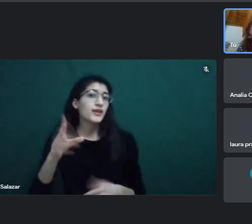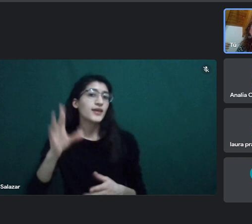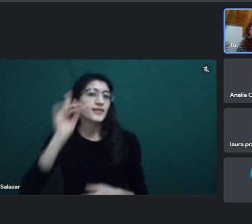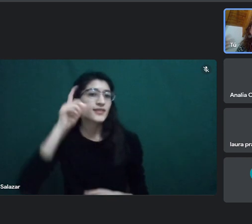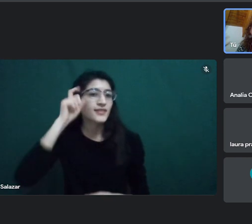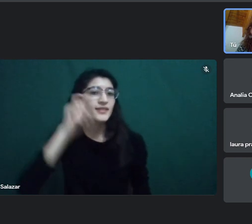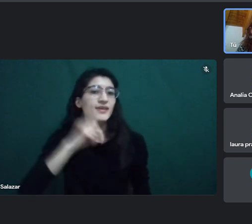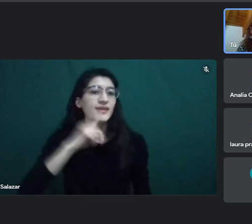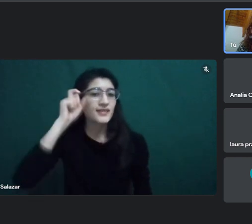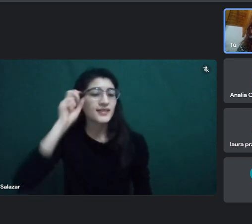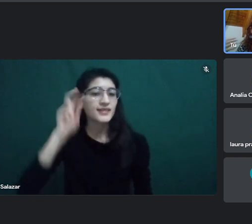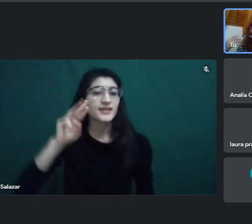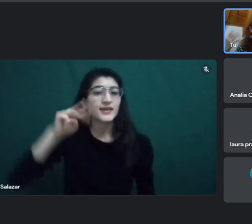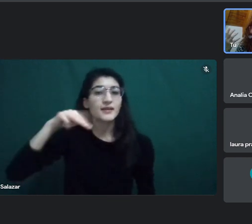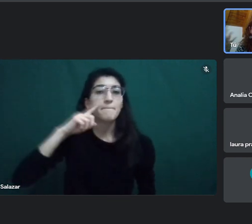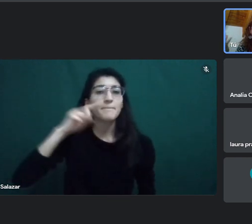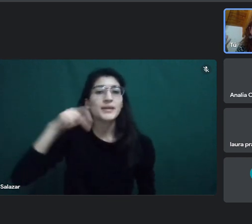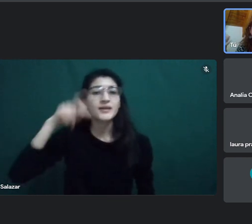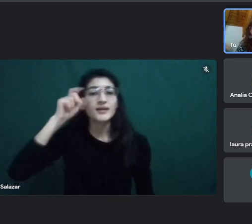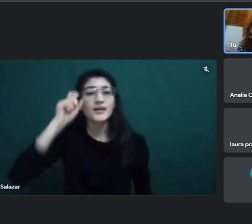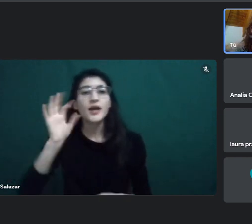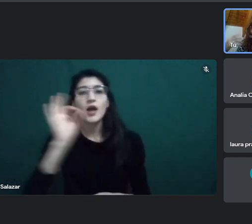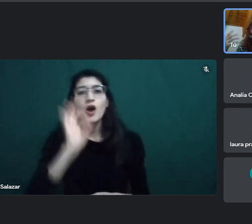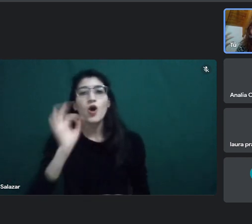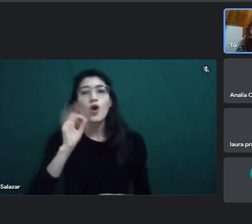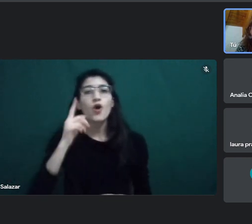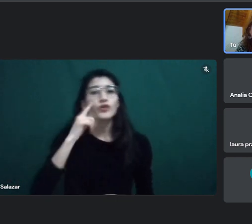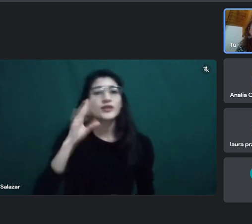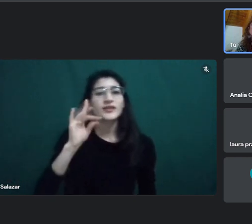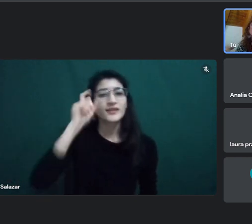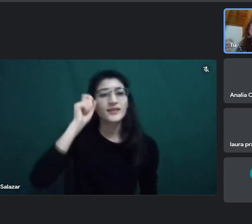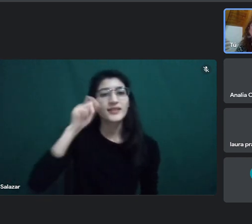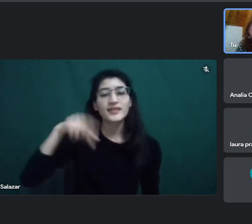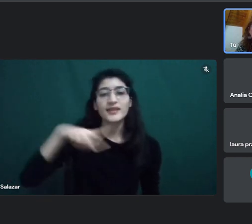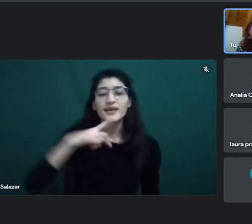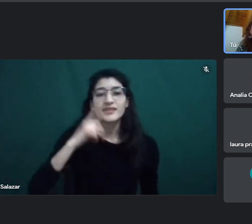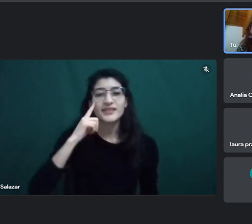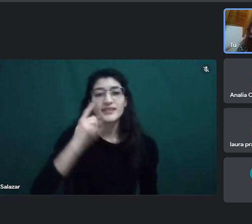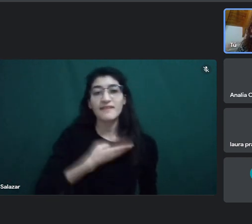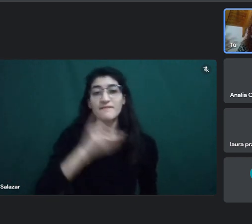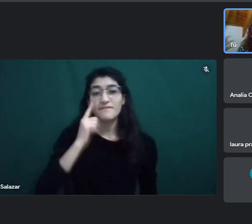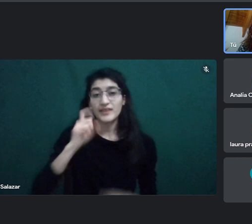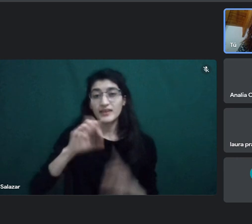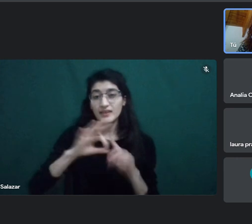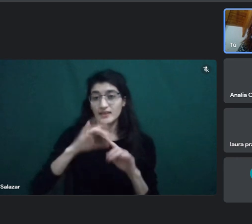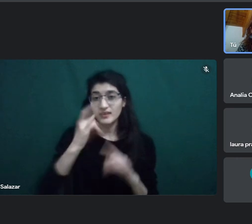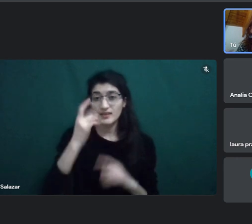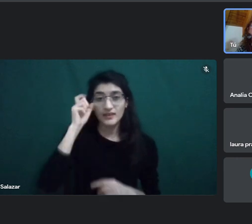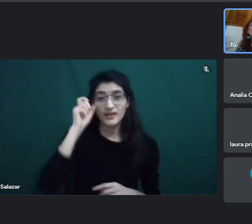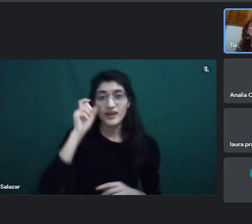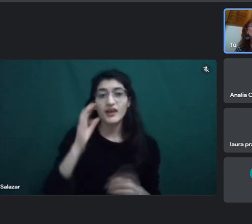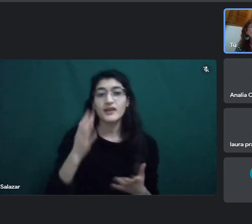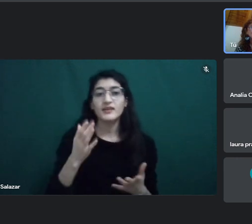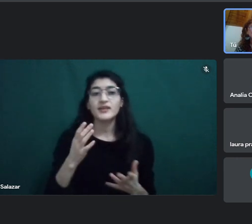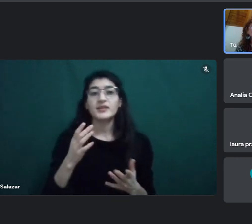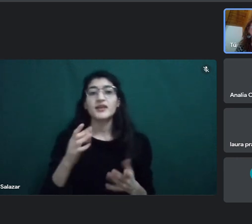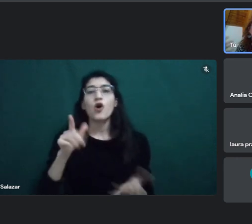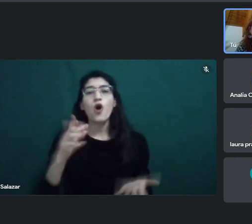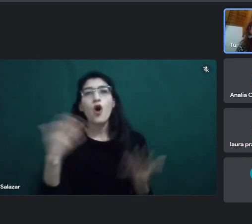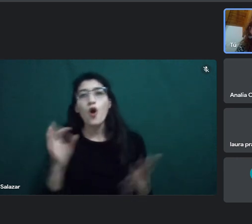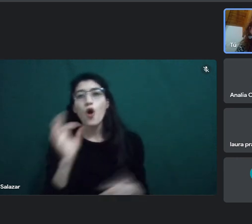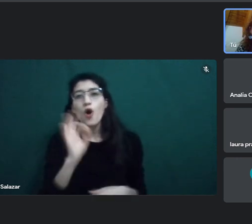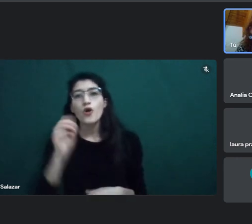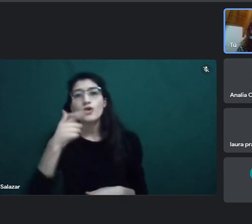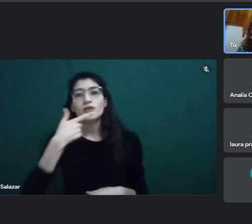usted identifique, no se dice el usted, sino sería determine, clarifique, identifique, seleccione y